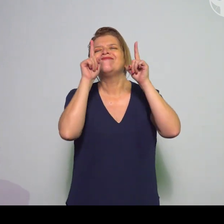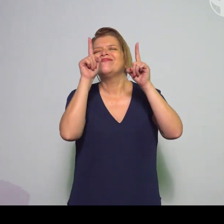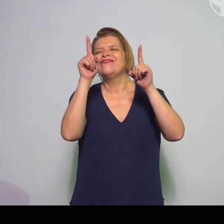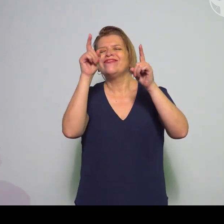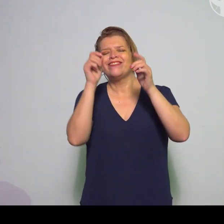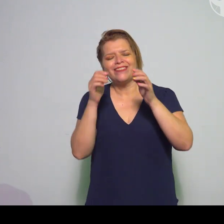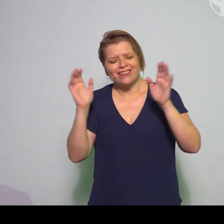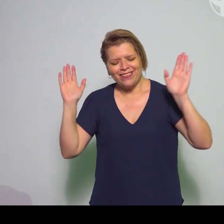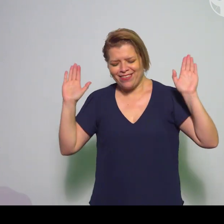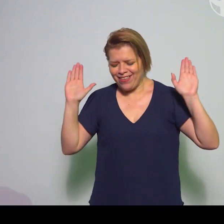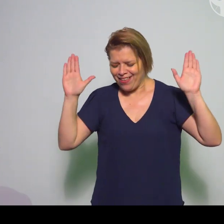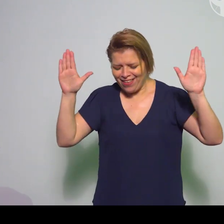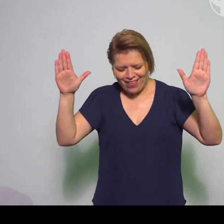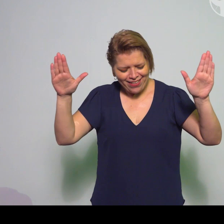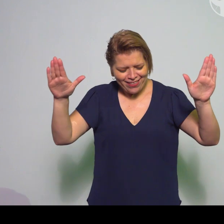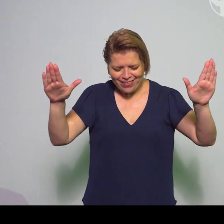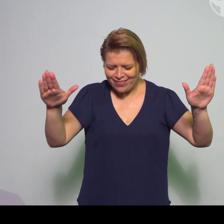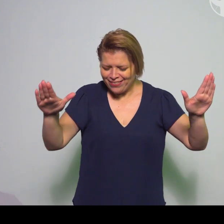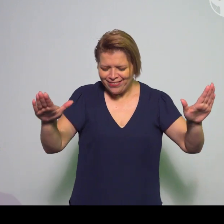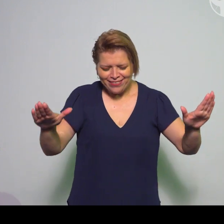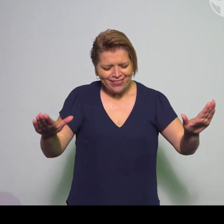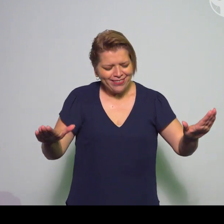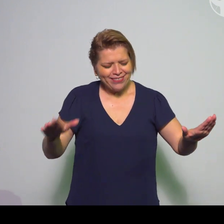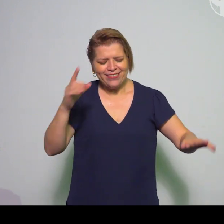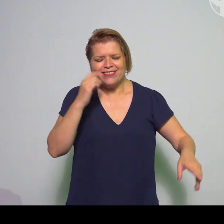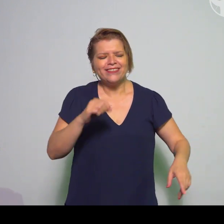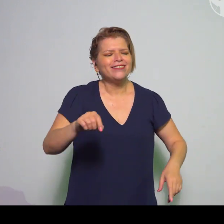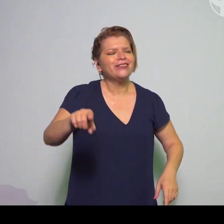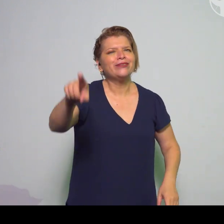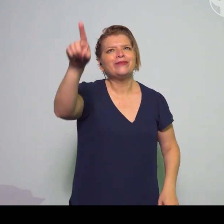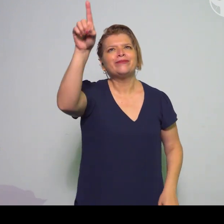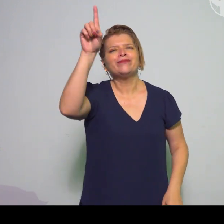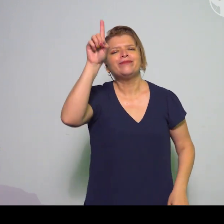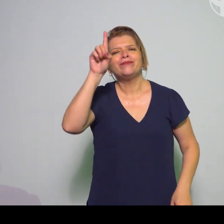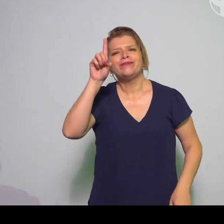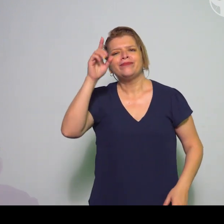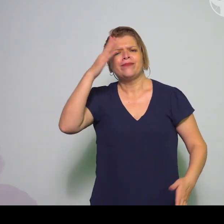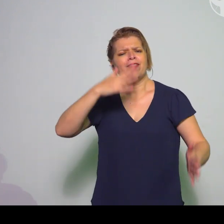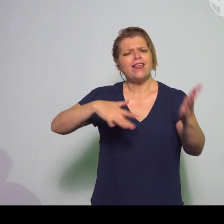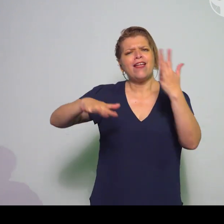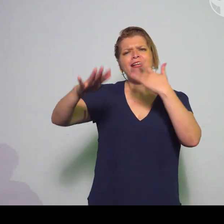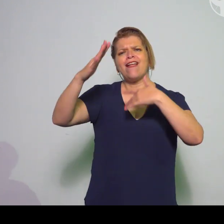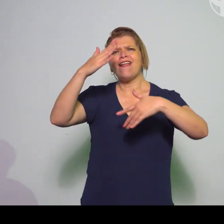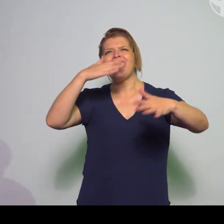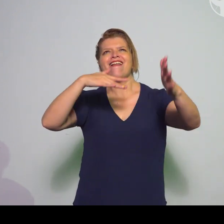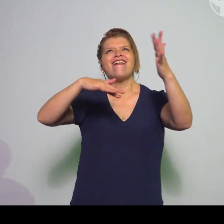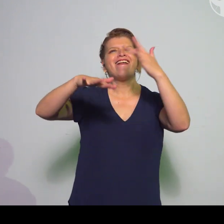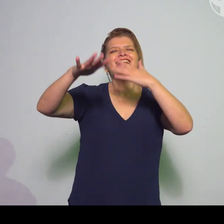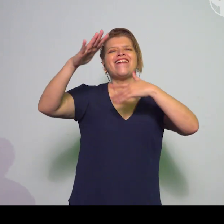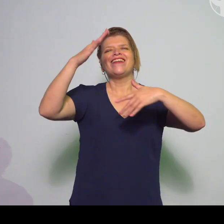en adoración. Quiero invitarle que juntos cantemos.